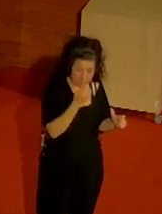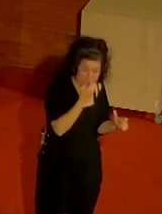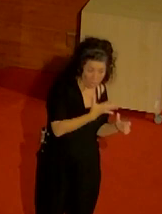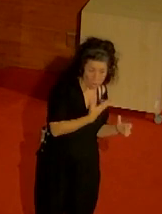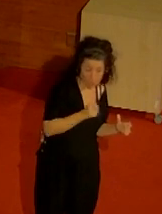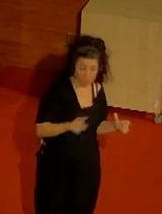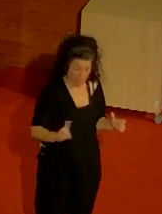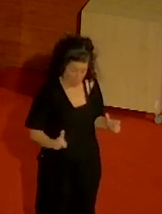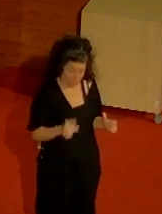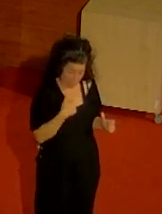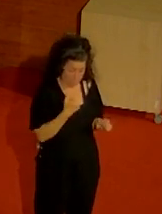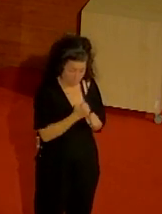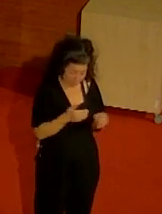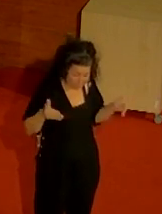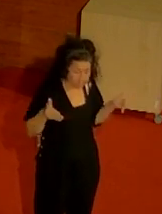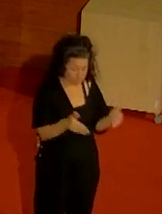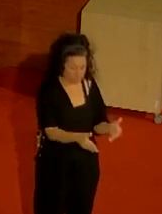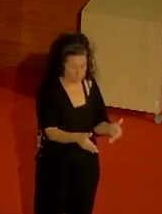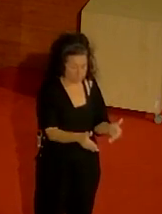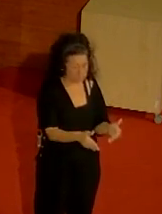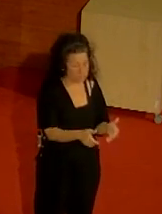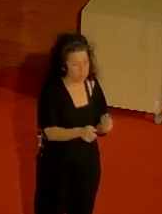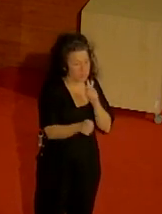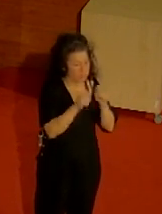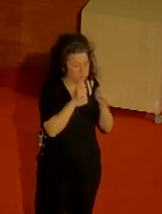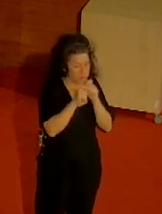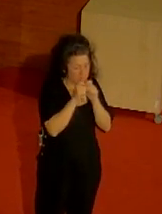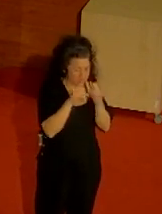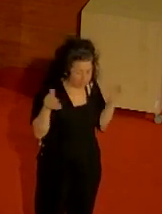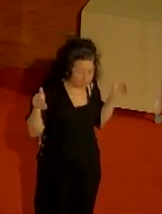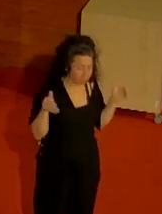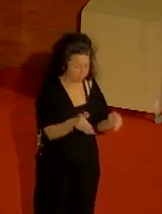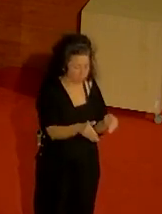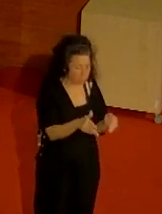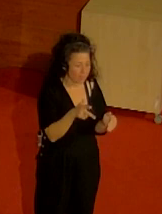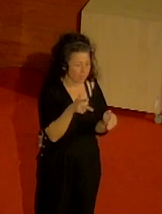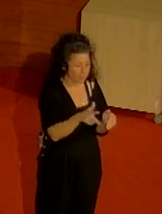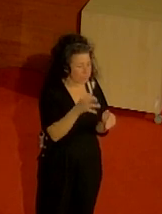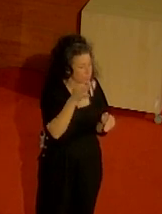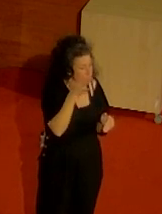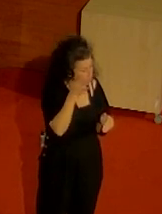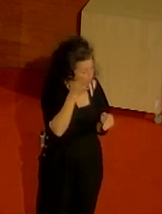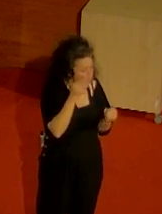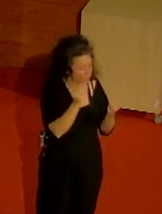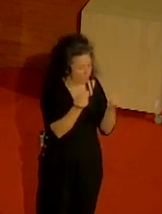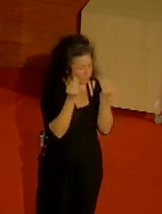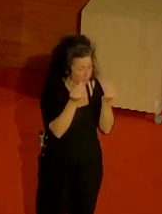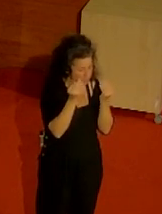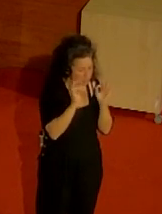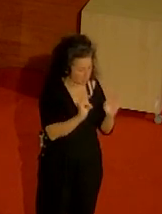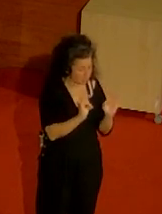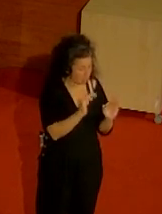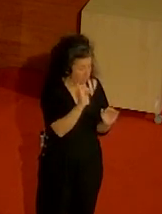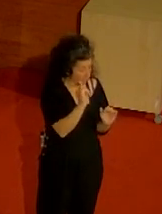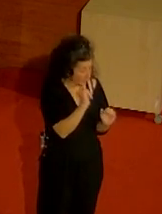eso, que haya periodistas dedicados, que tengan formación específica en derechos humanos, ¿no? Igual que hay unos que están los periodistas deportivos, yo